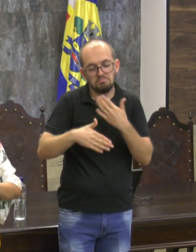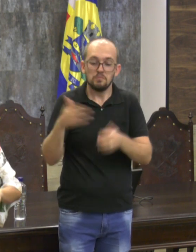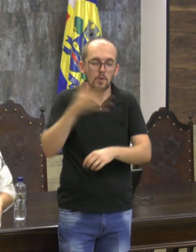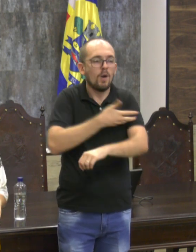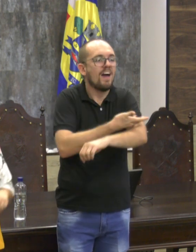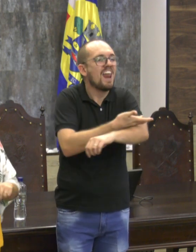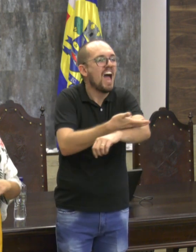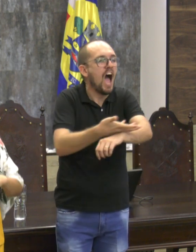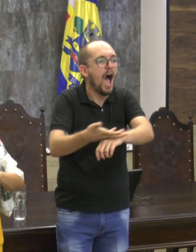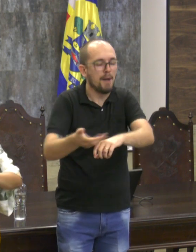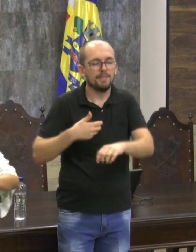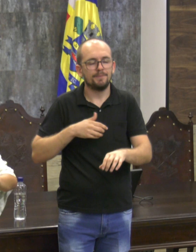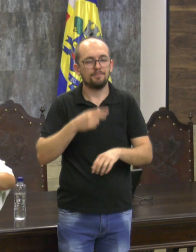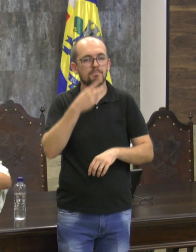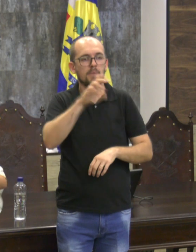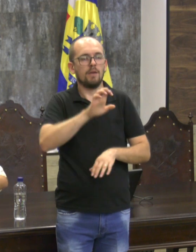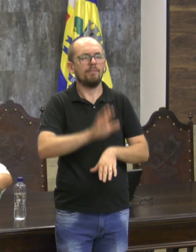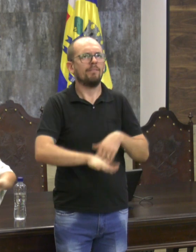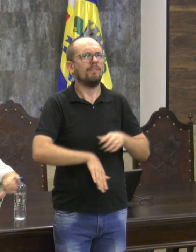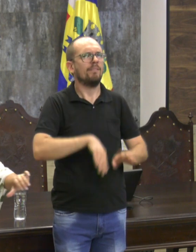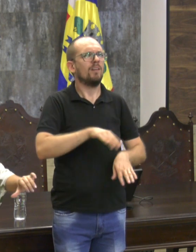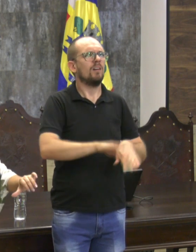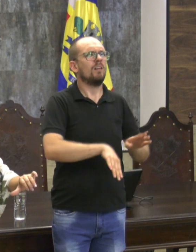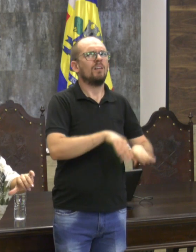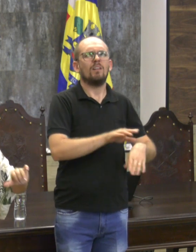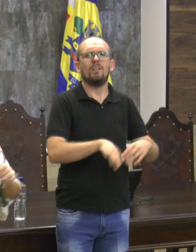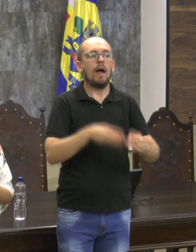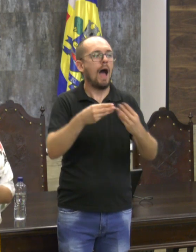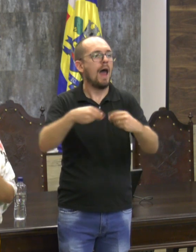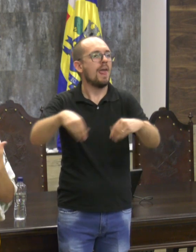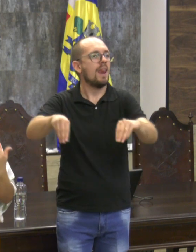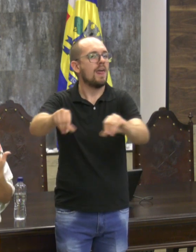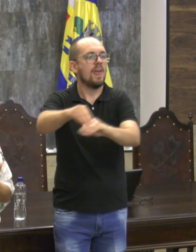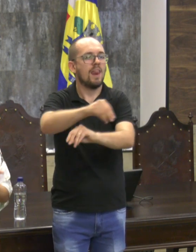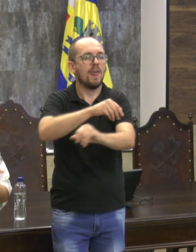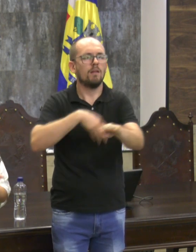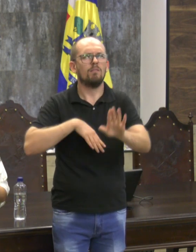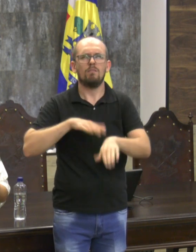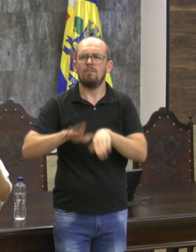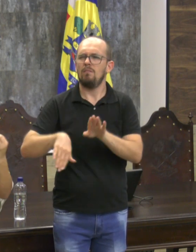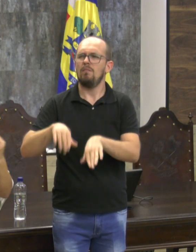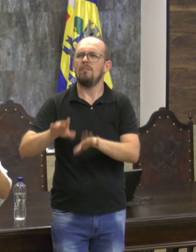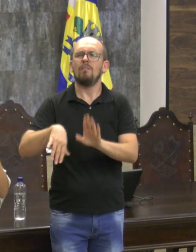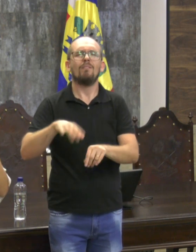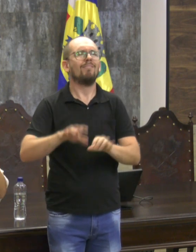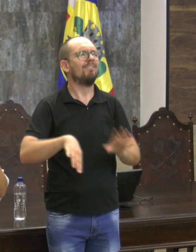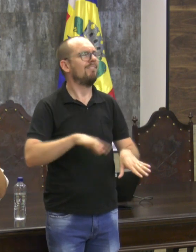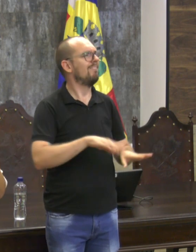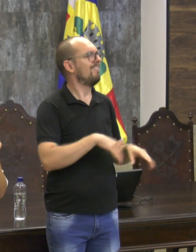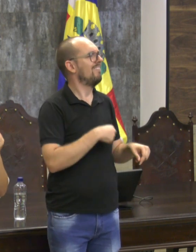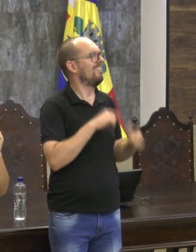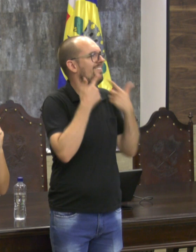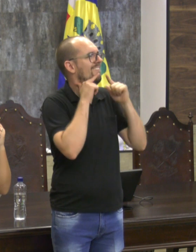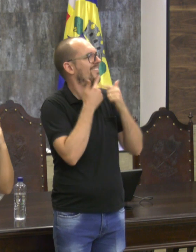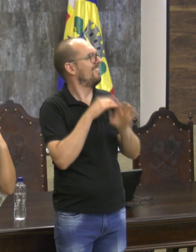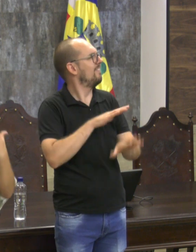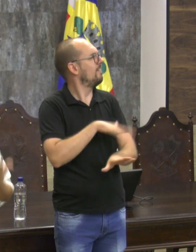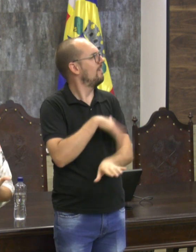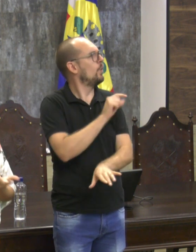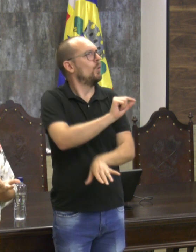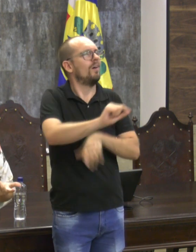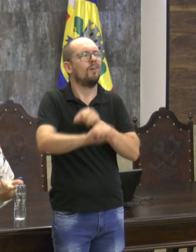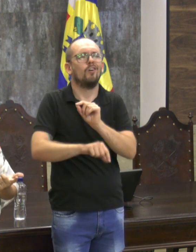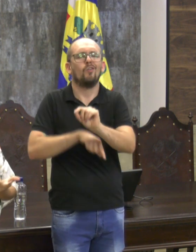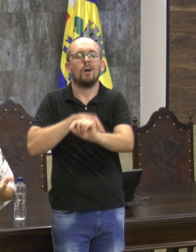parque de areia, a gente pisou na casinha de boneca. E foi muito interessante porque ele se envolveu bastante. Na